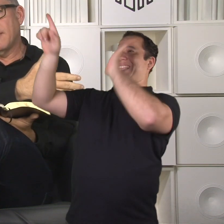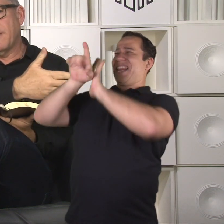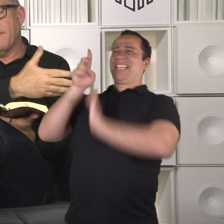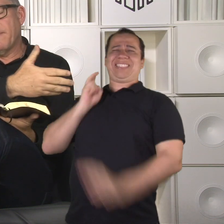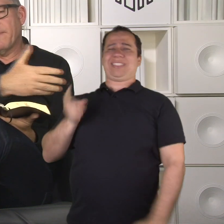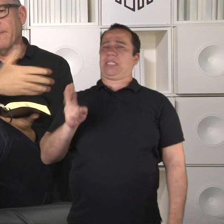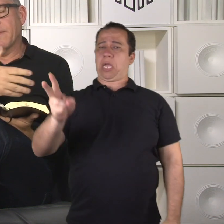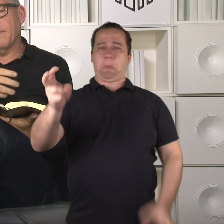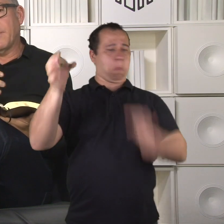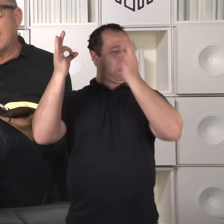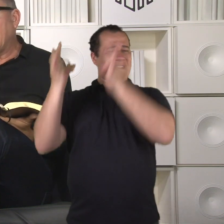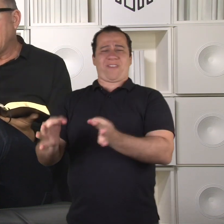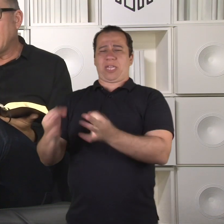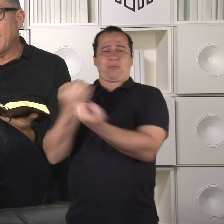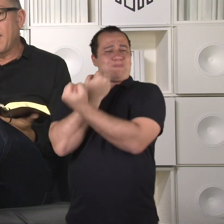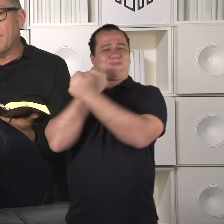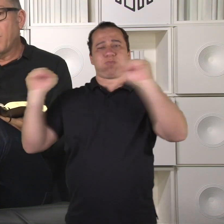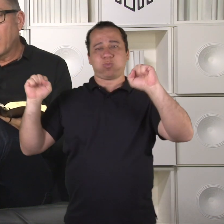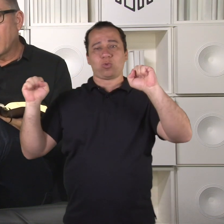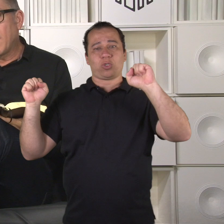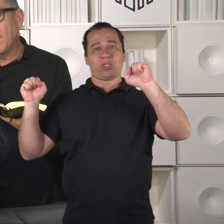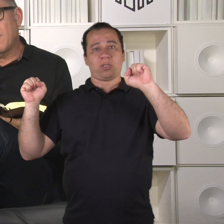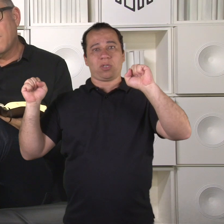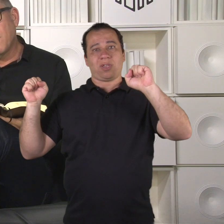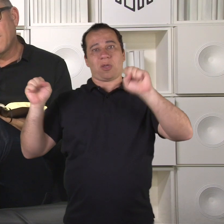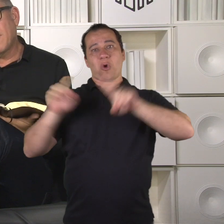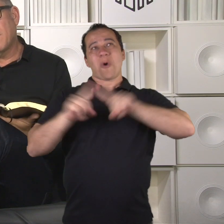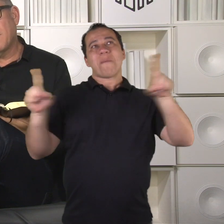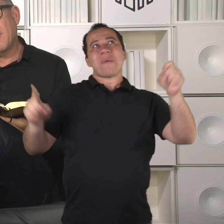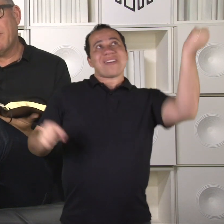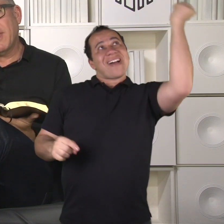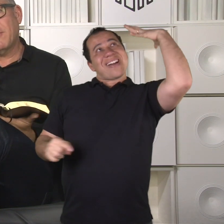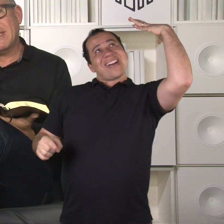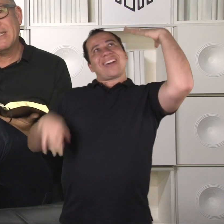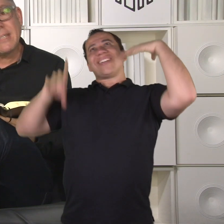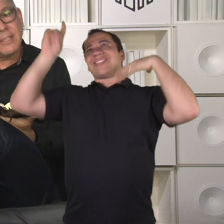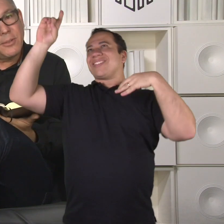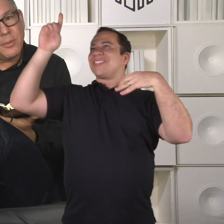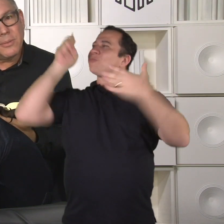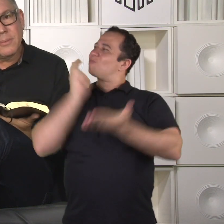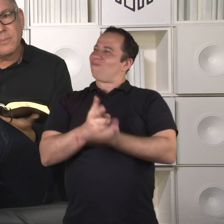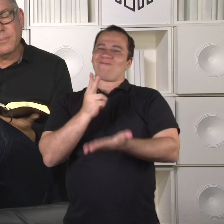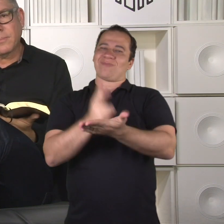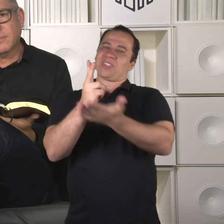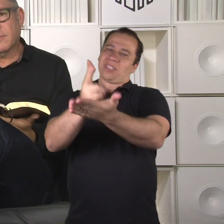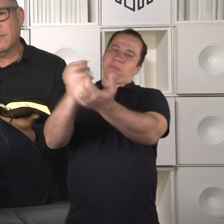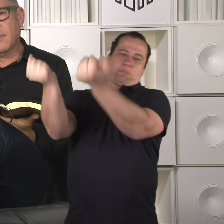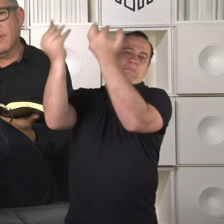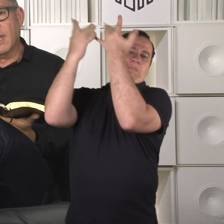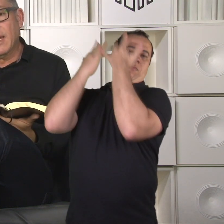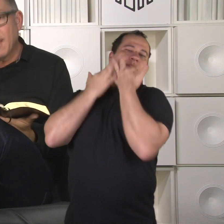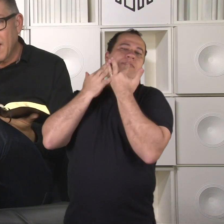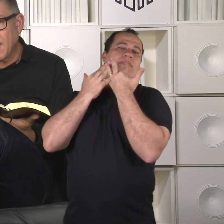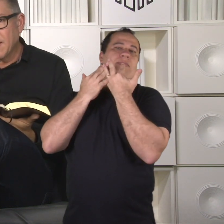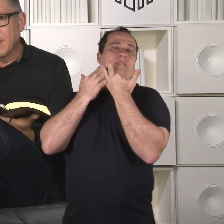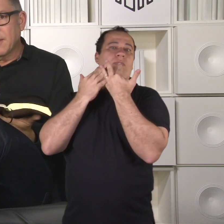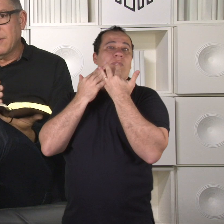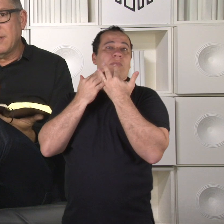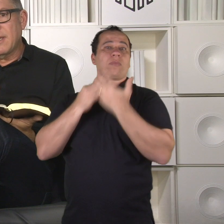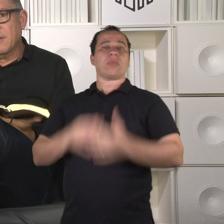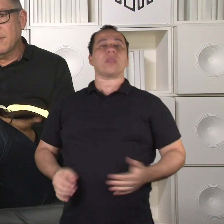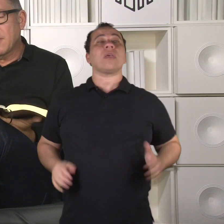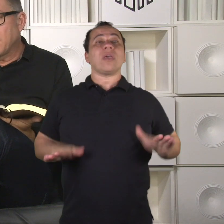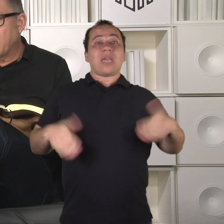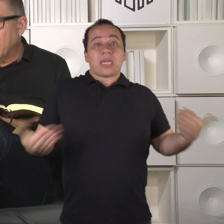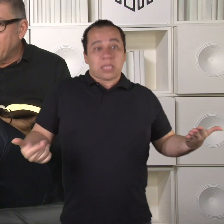lei, porque a lei é boa, é justa, o mandamento é santo. A lei